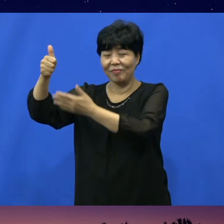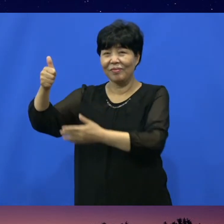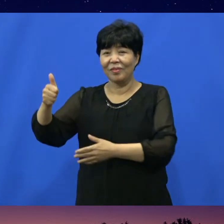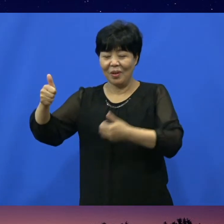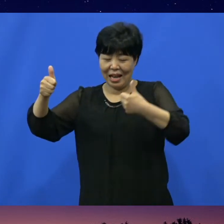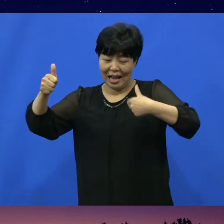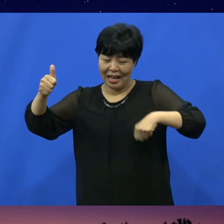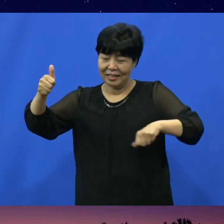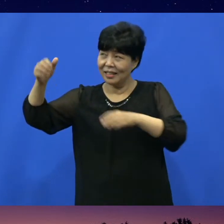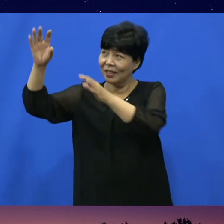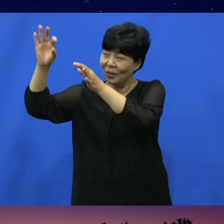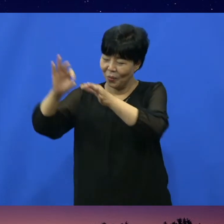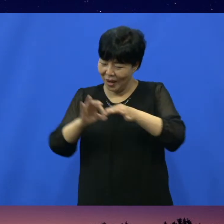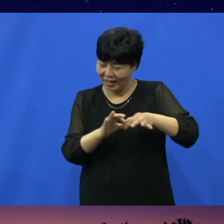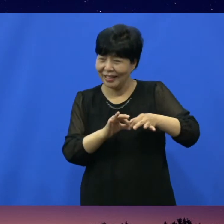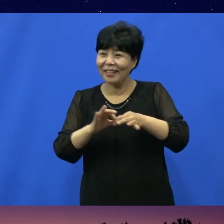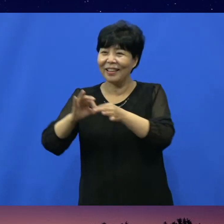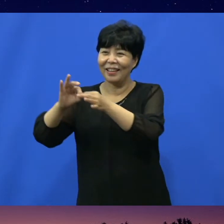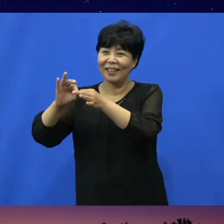여러분 사랑을